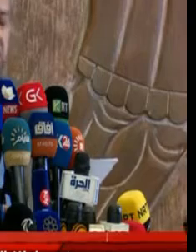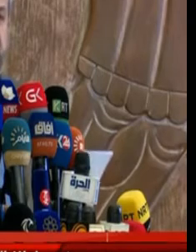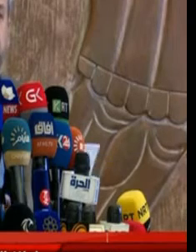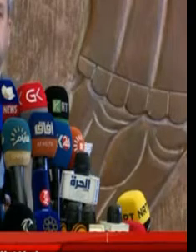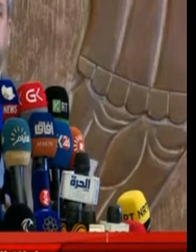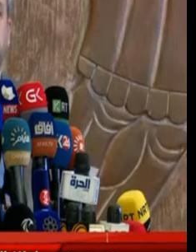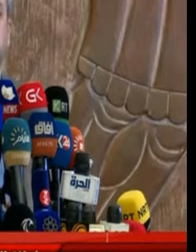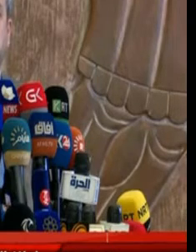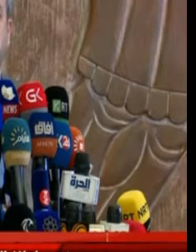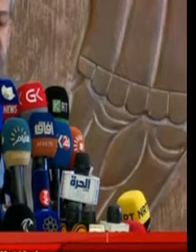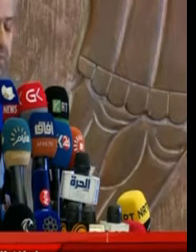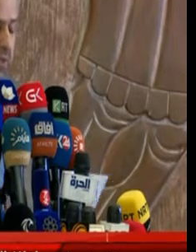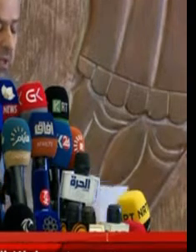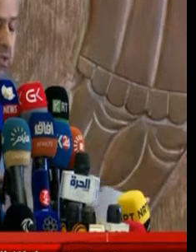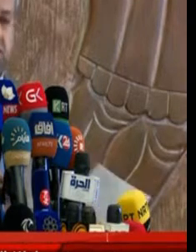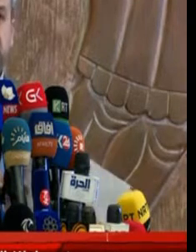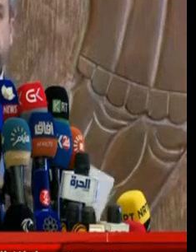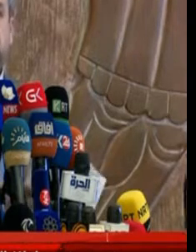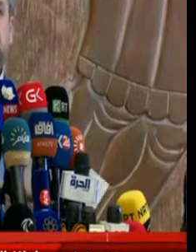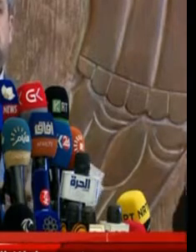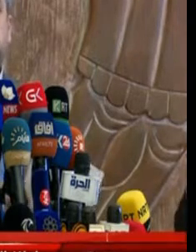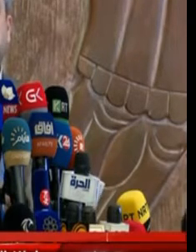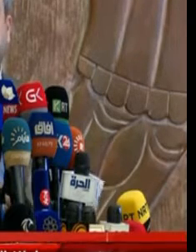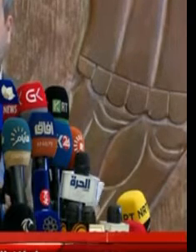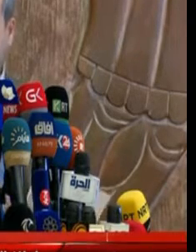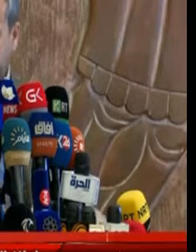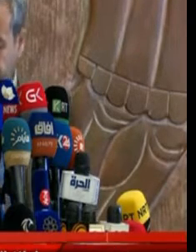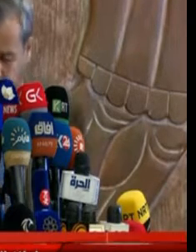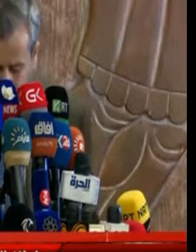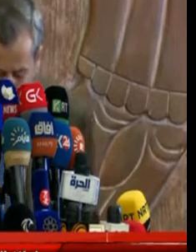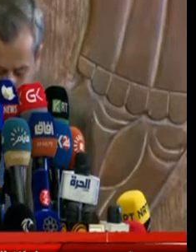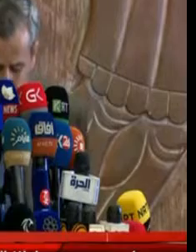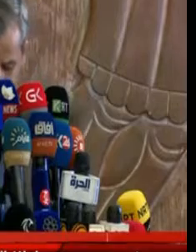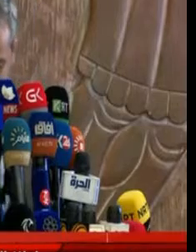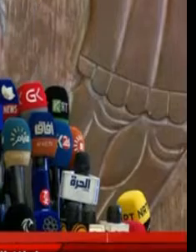والمطابقه للمحافظات تباعا. شكرا جزيلا اخوتي الكرام.